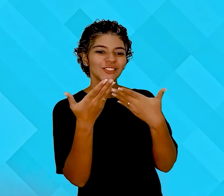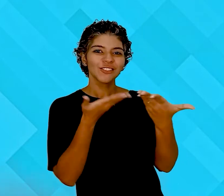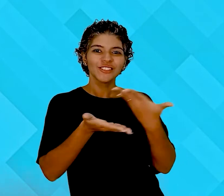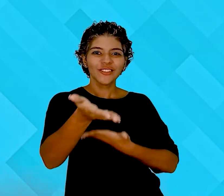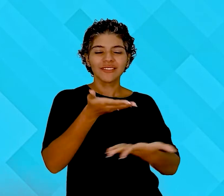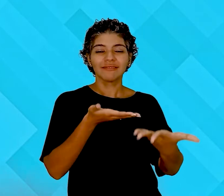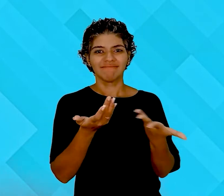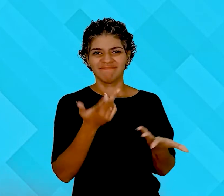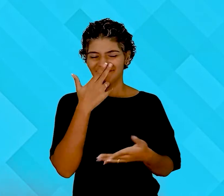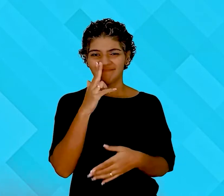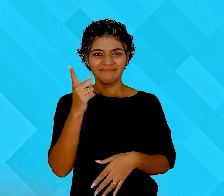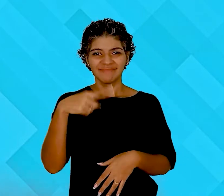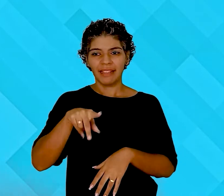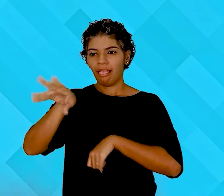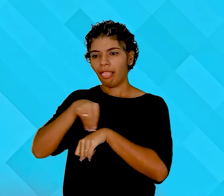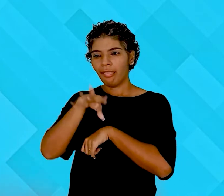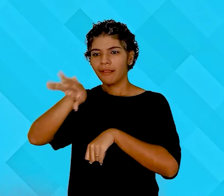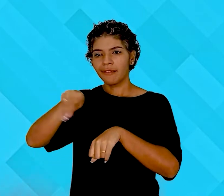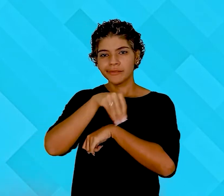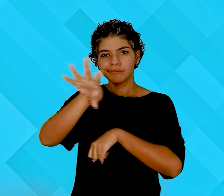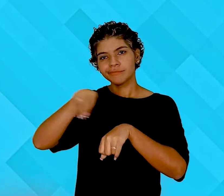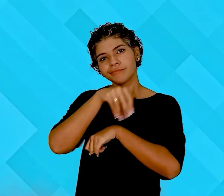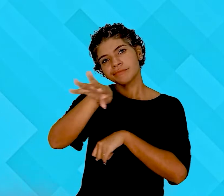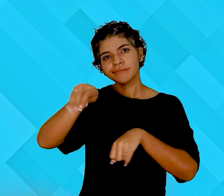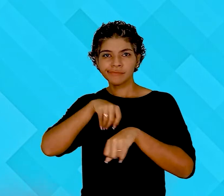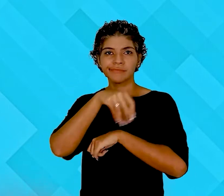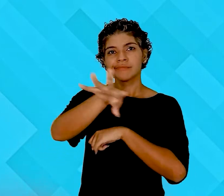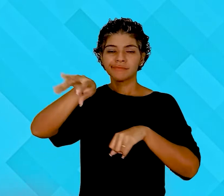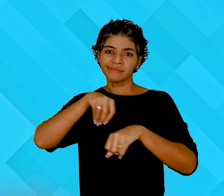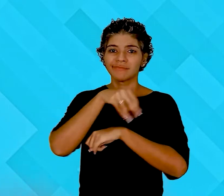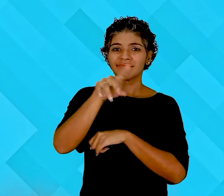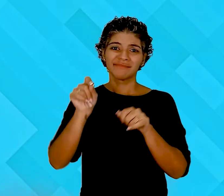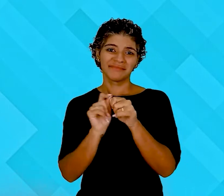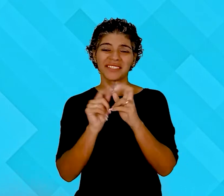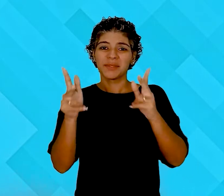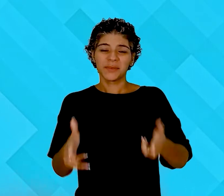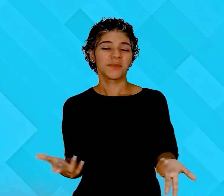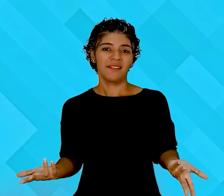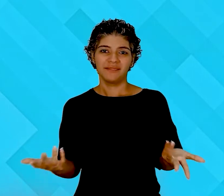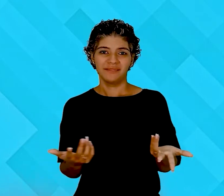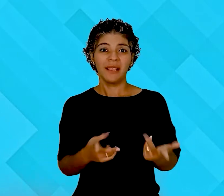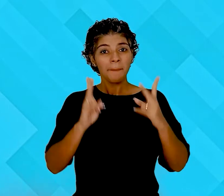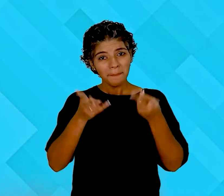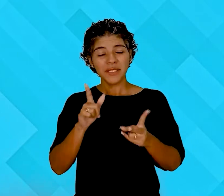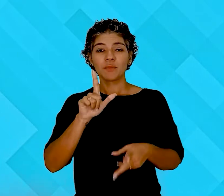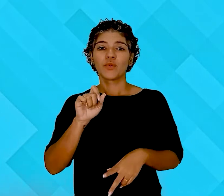antes, a lógica do um para muitos. Funciona? Funciona, mas e aí? É essa relação que a gente quer ter com quem está do